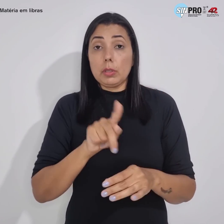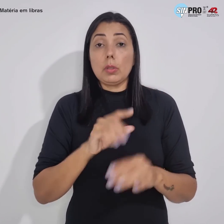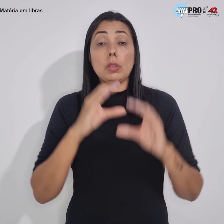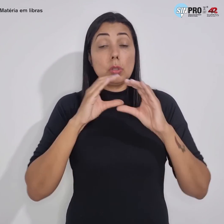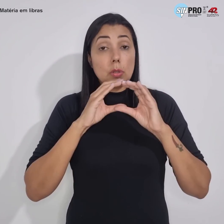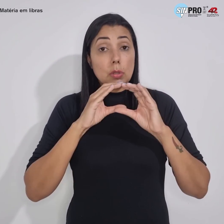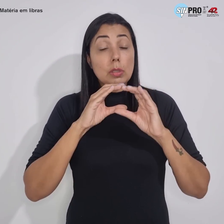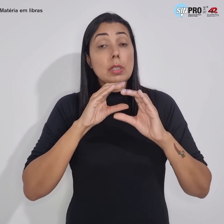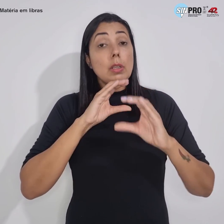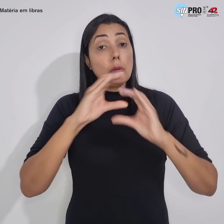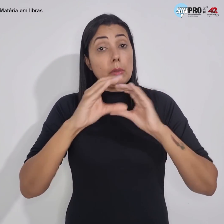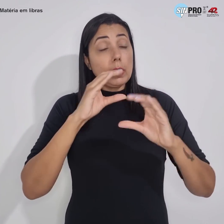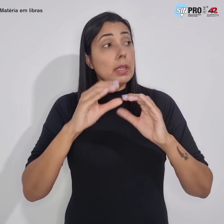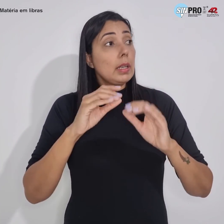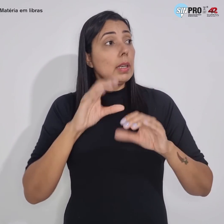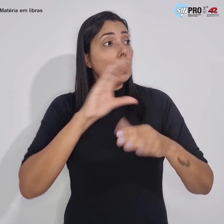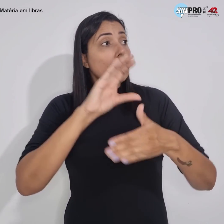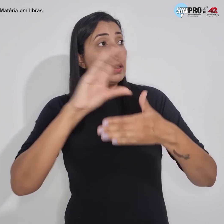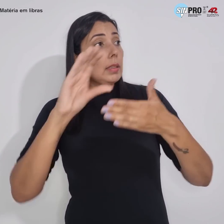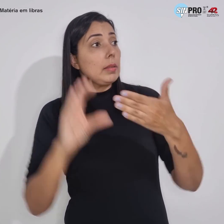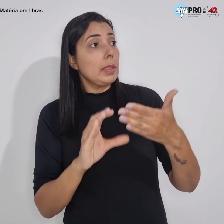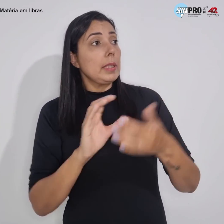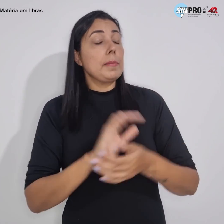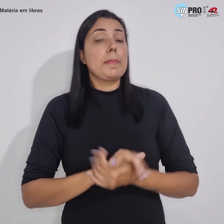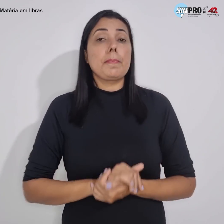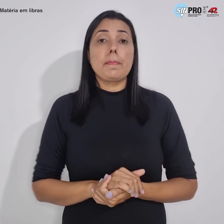comunicará a categoria. FACEMO FACEMO